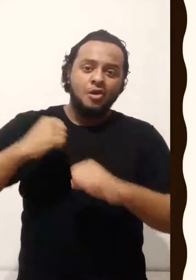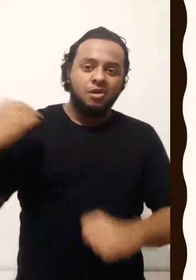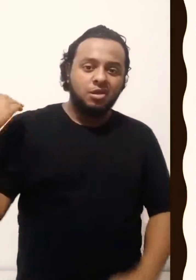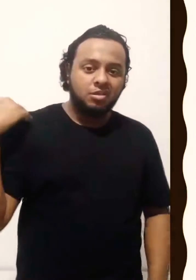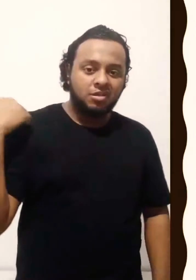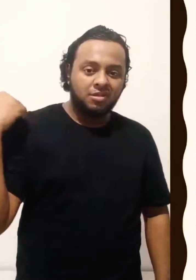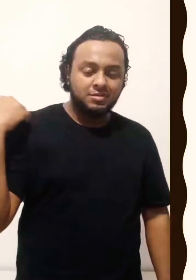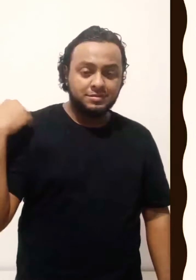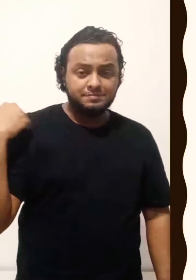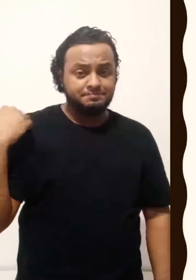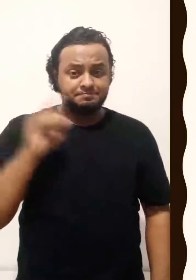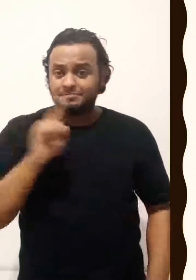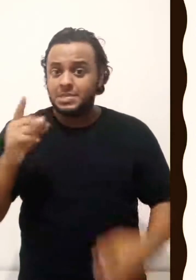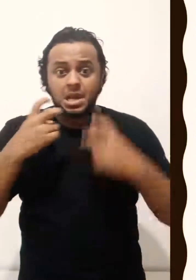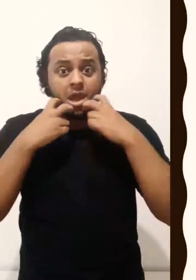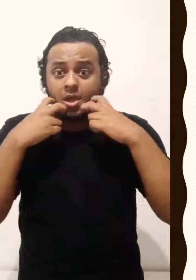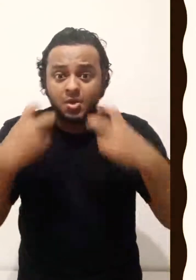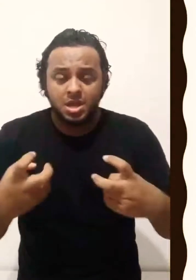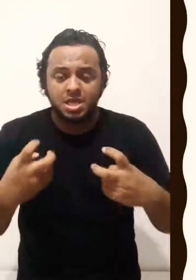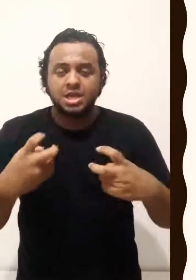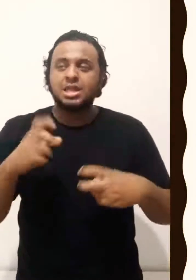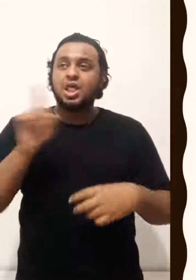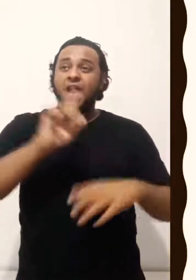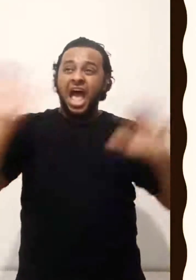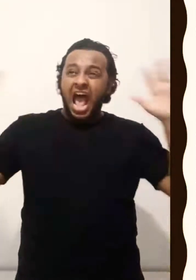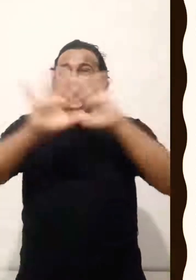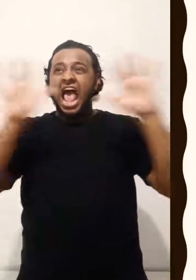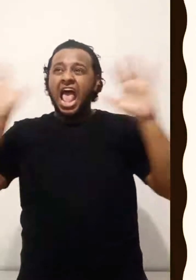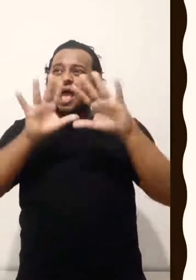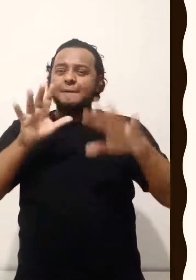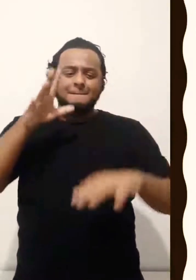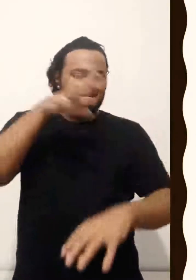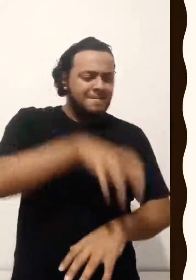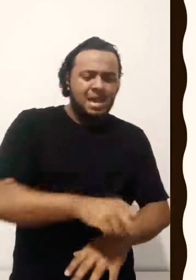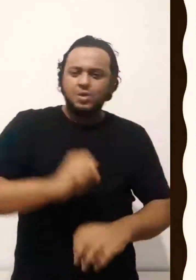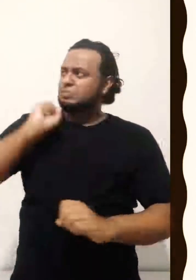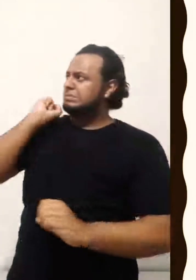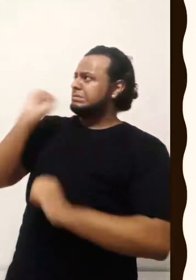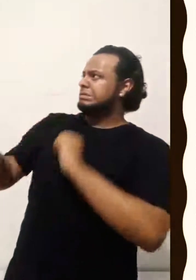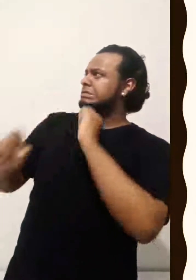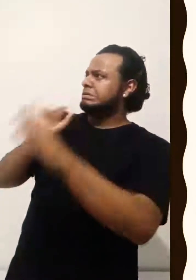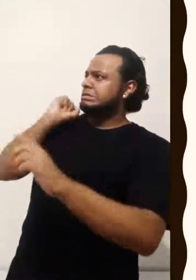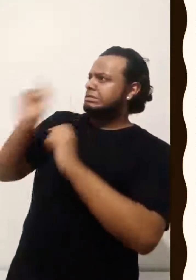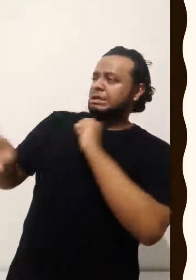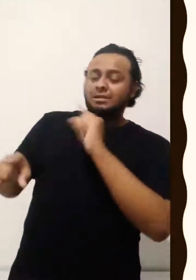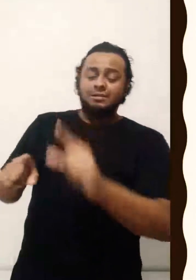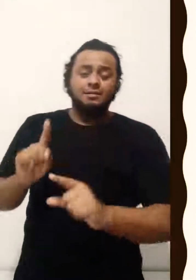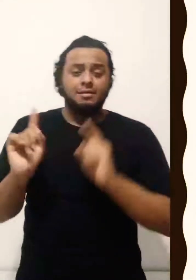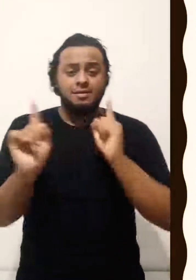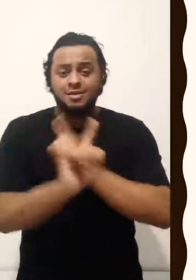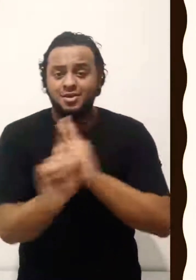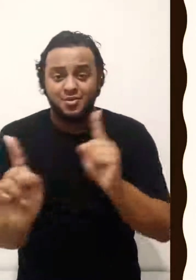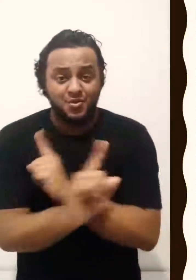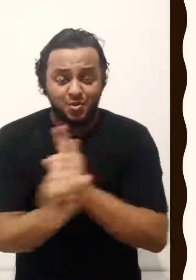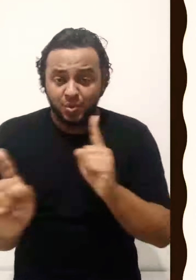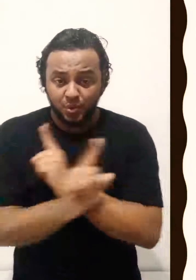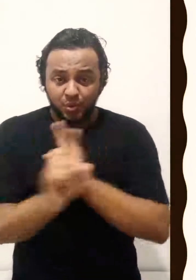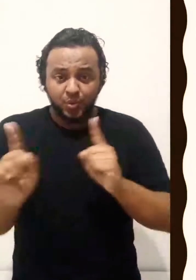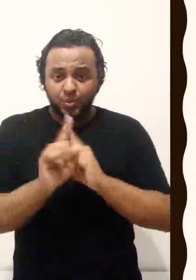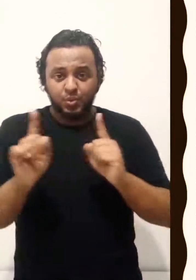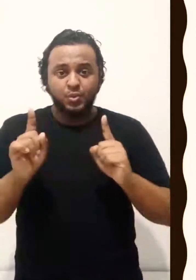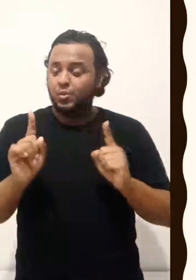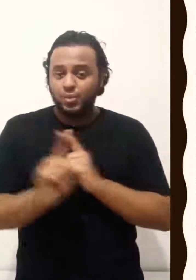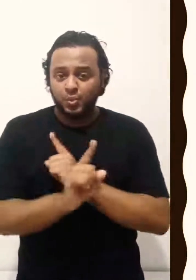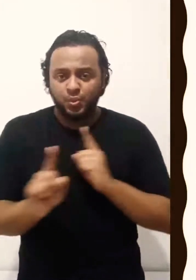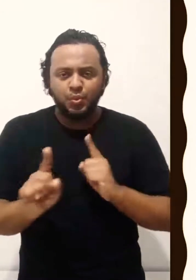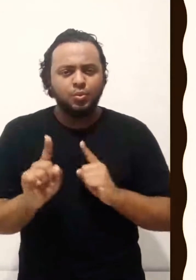nessa pessoa. Você não vai gritar, você não vai chamar de longe, jogar alguma coisa nele para chamar a atenção. Não, você